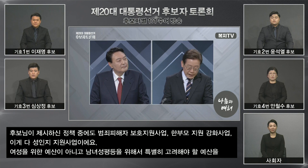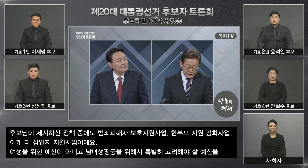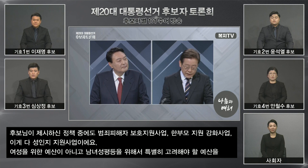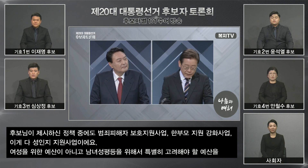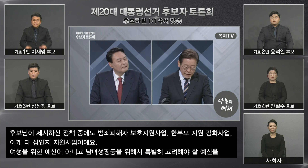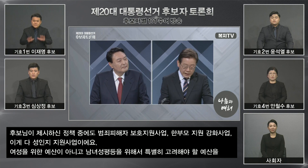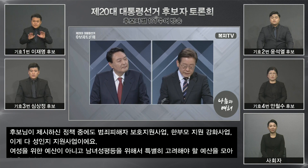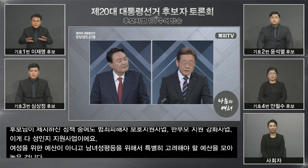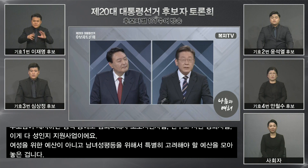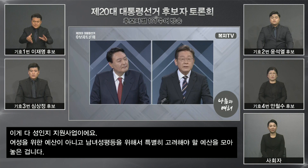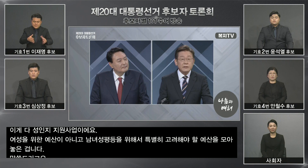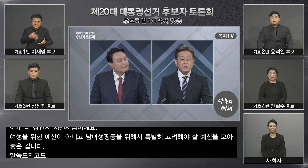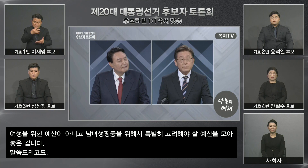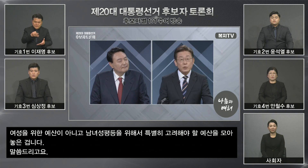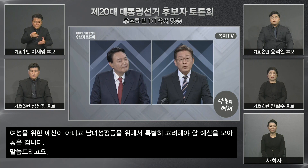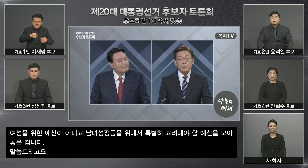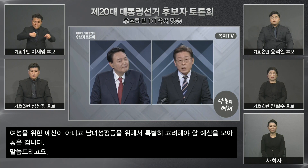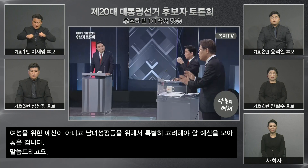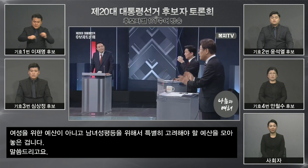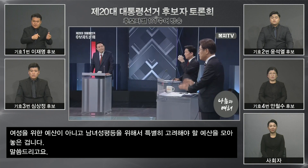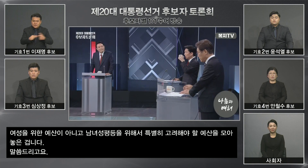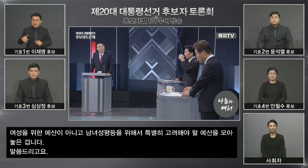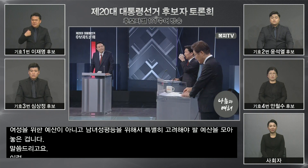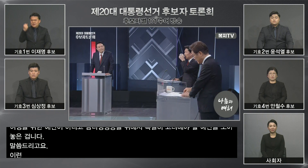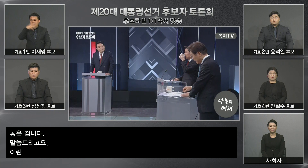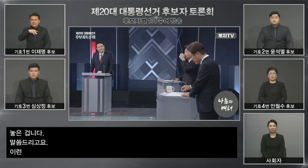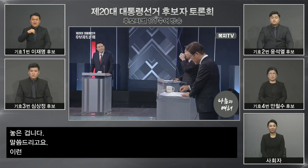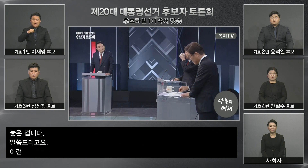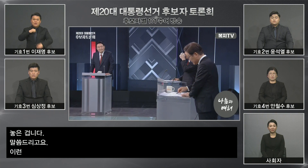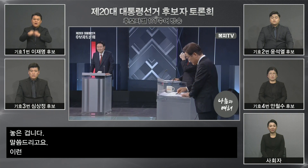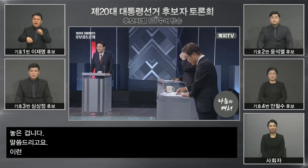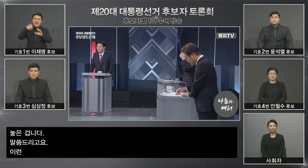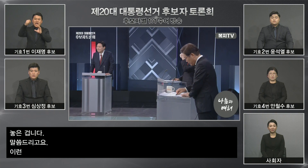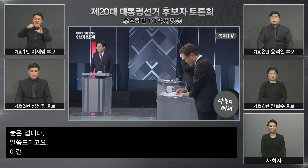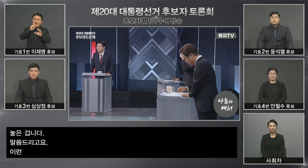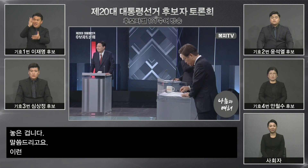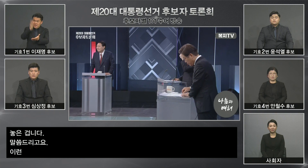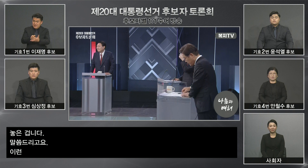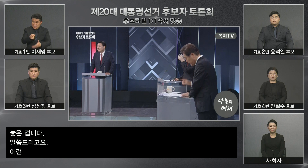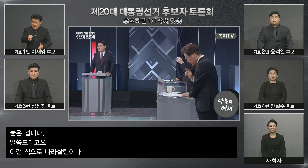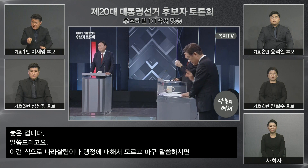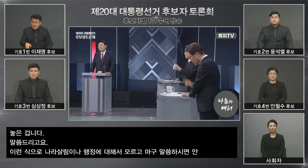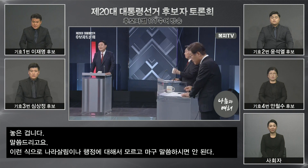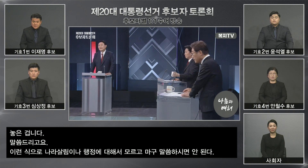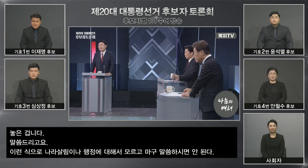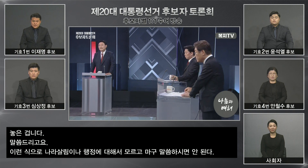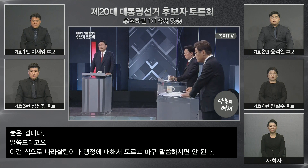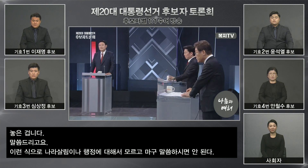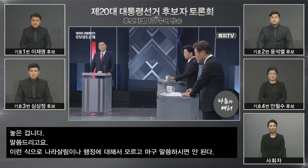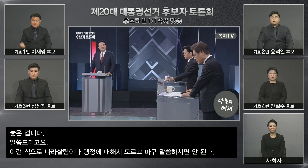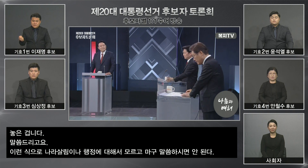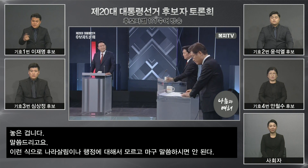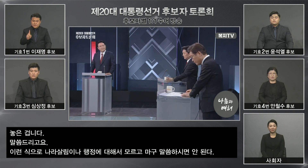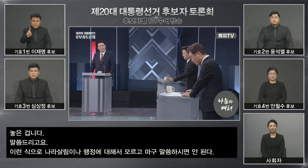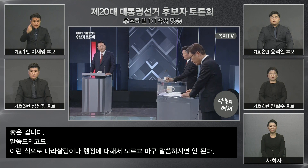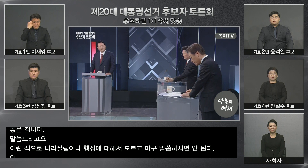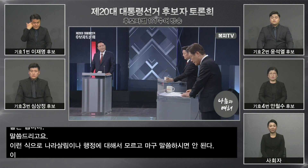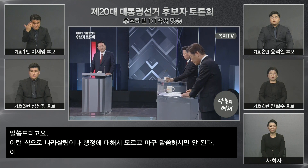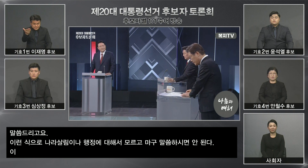식으로 나라 살림이나 행정에 대해서 모르고 마구 말씀하시면 안 된다. 이 말씀 하나 드립니다. 이거 하나 더